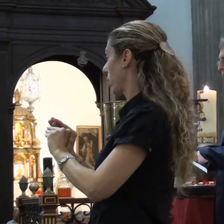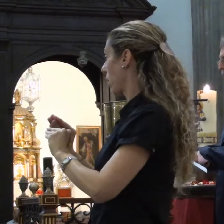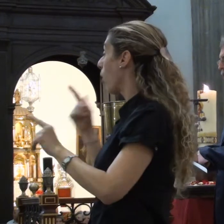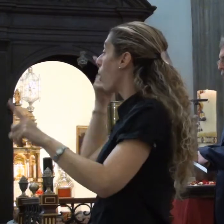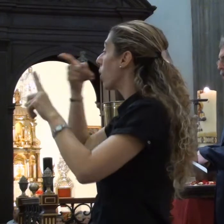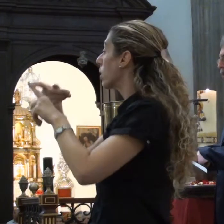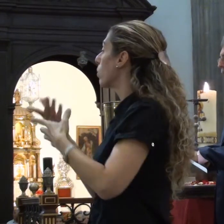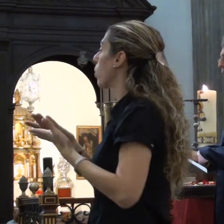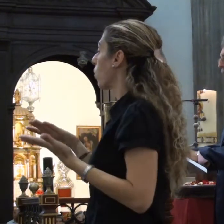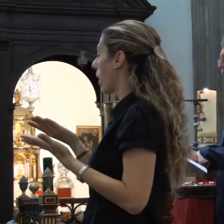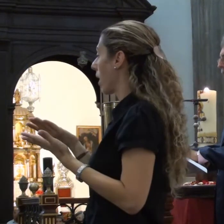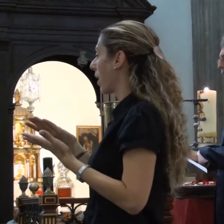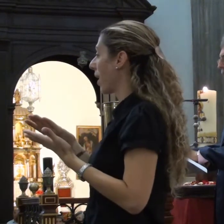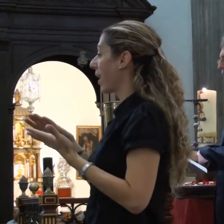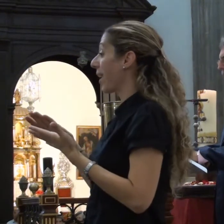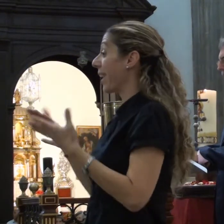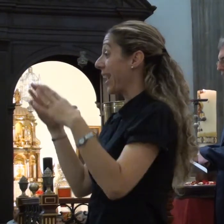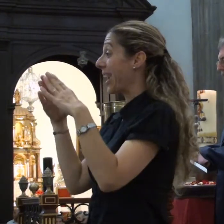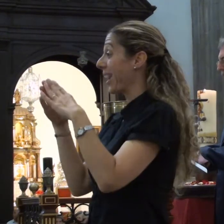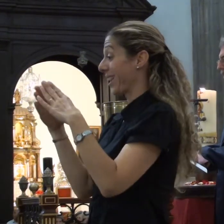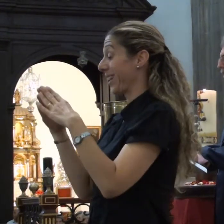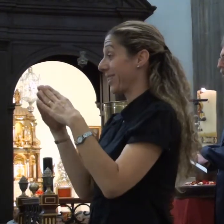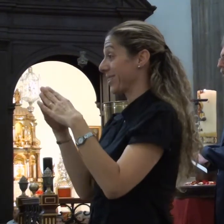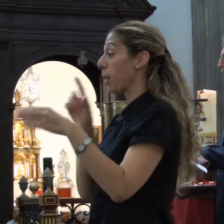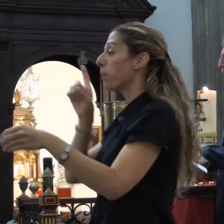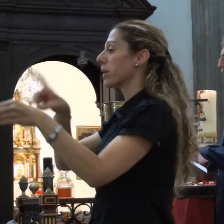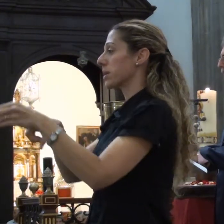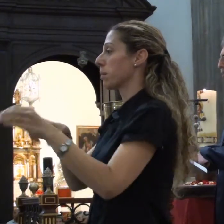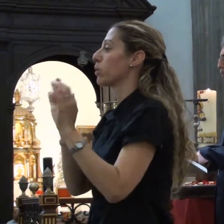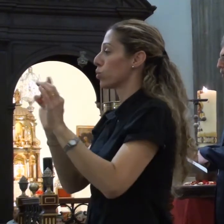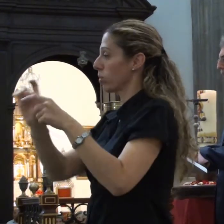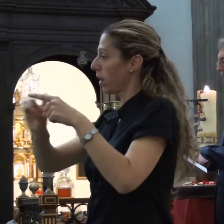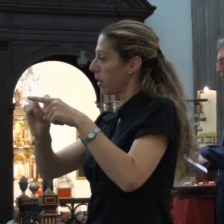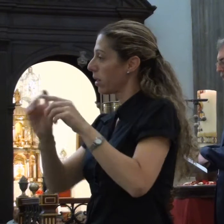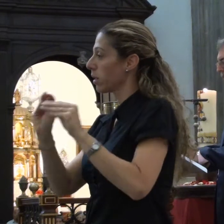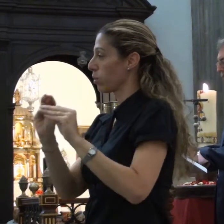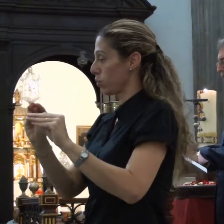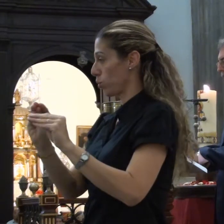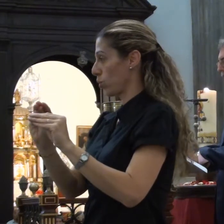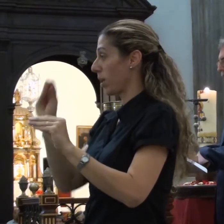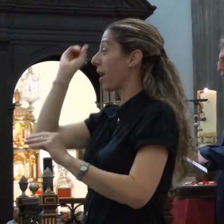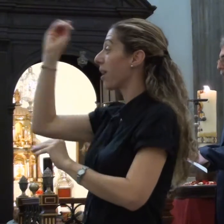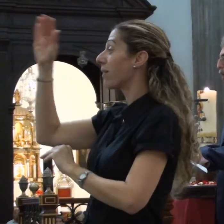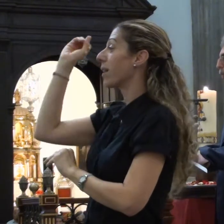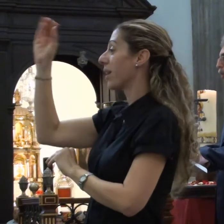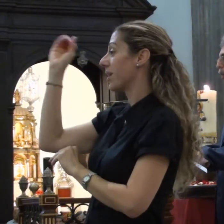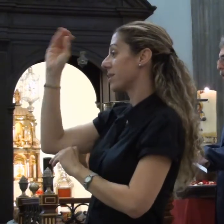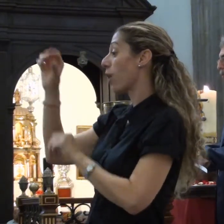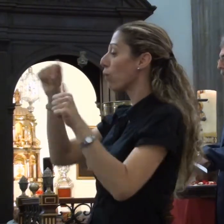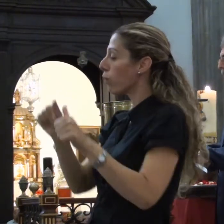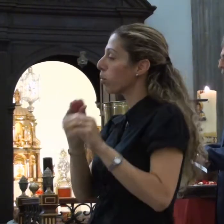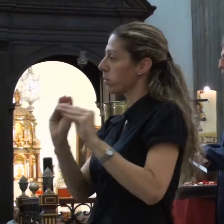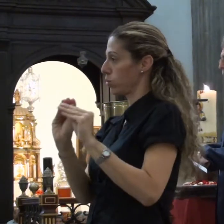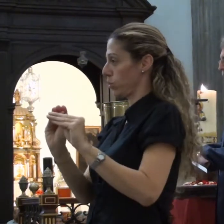servir de una forma determinada a la evangelización que es la visión de la iglesia y como